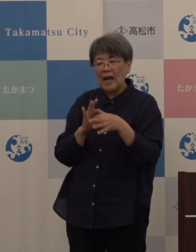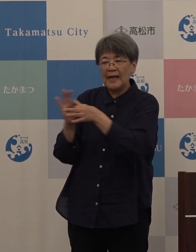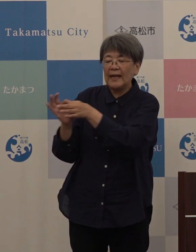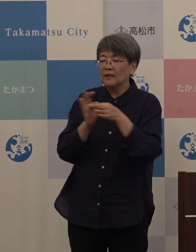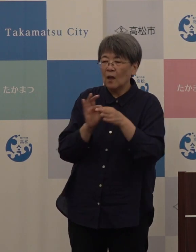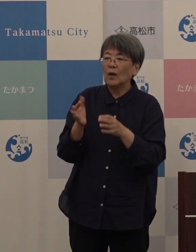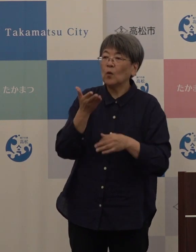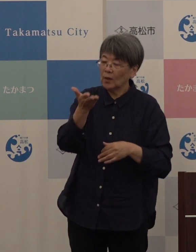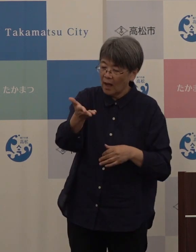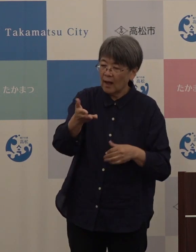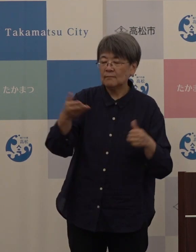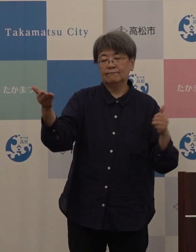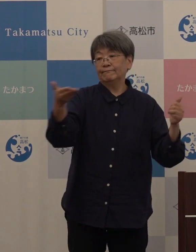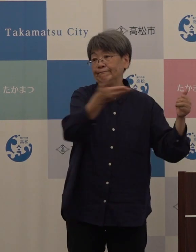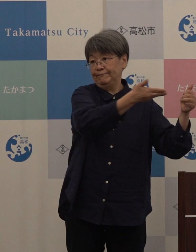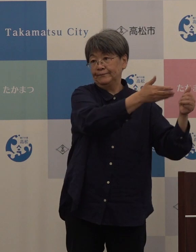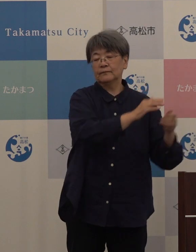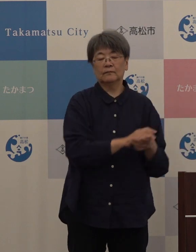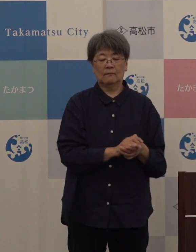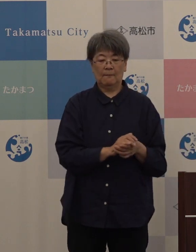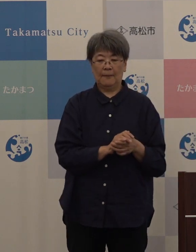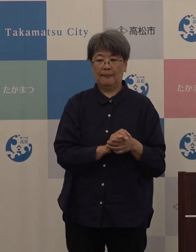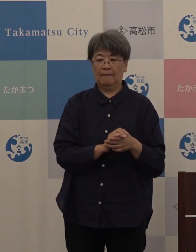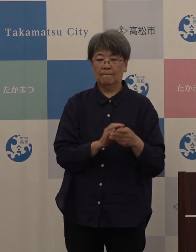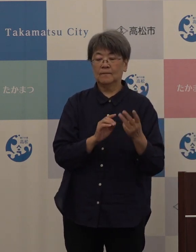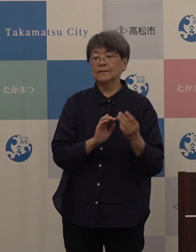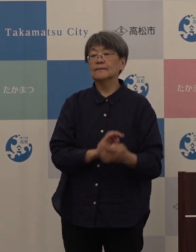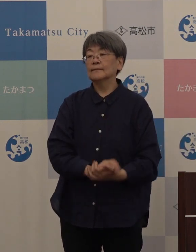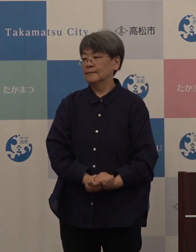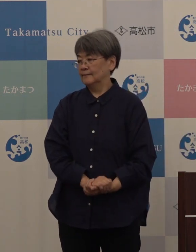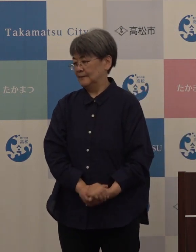お考えでしょうか。 はい、3例目でいいのか